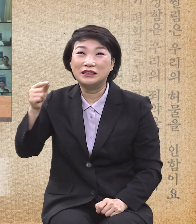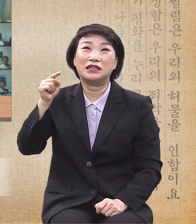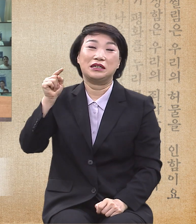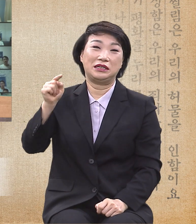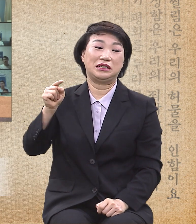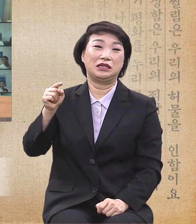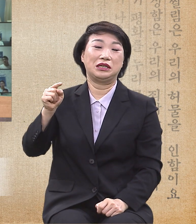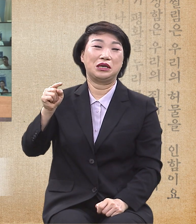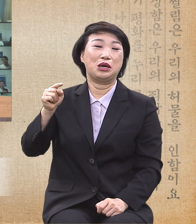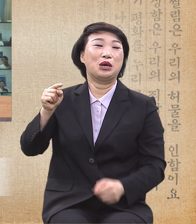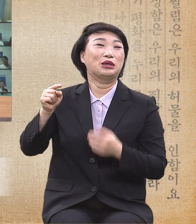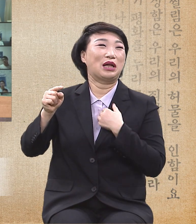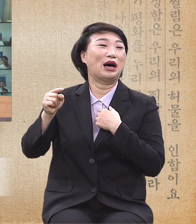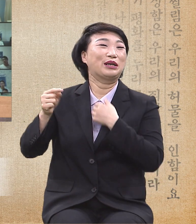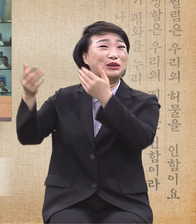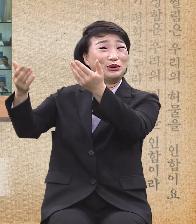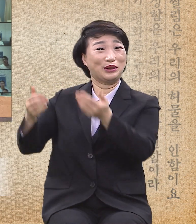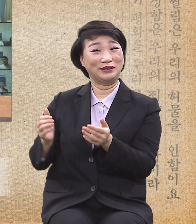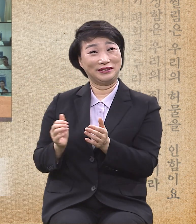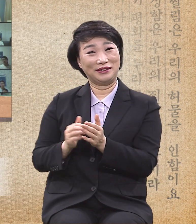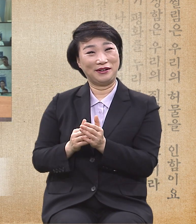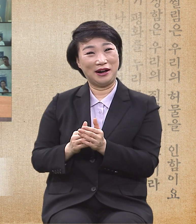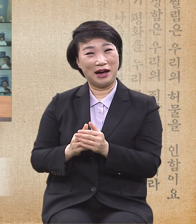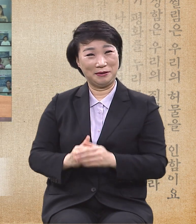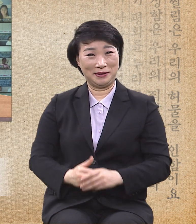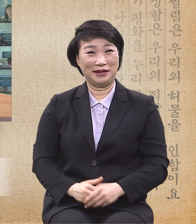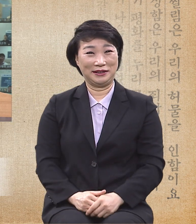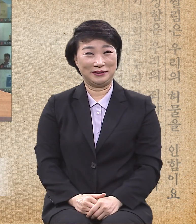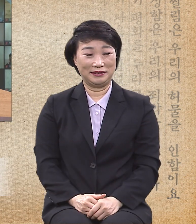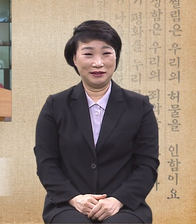큰 기업을 주셨는데